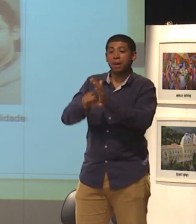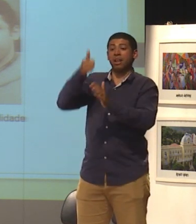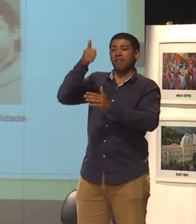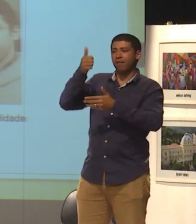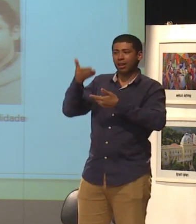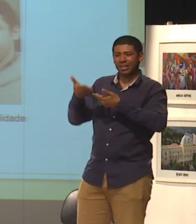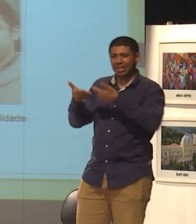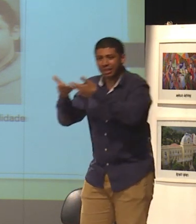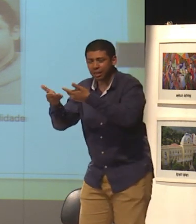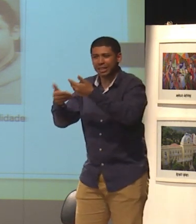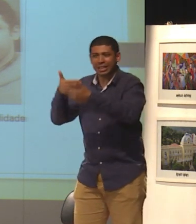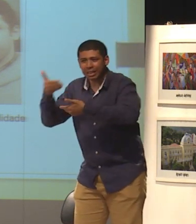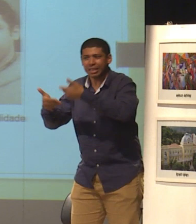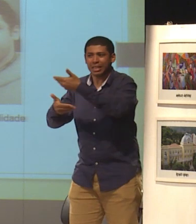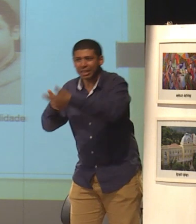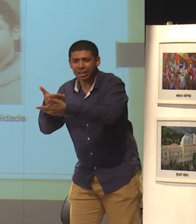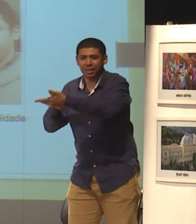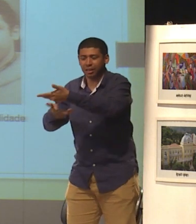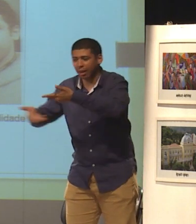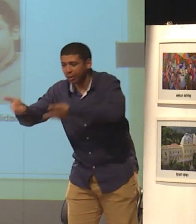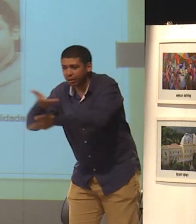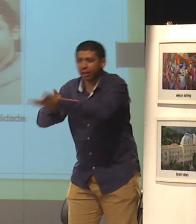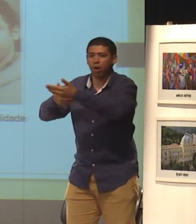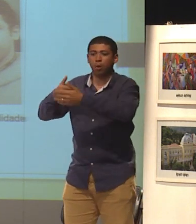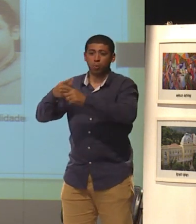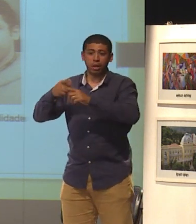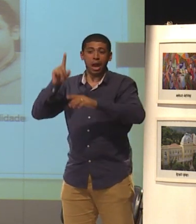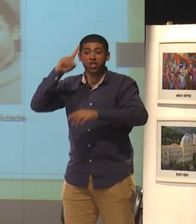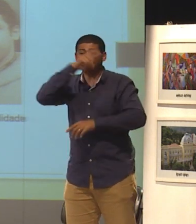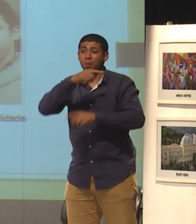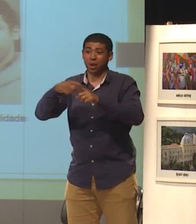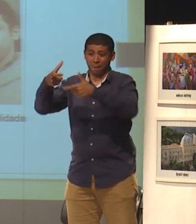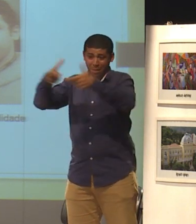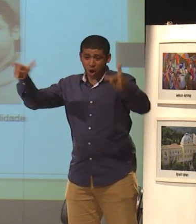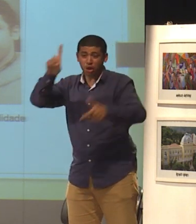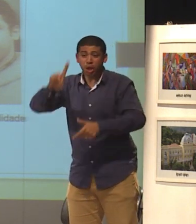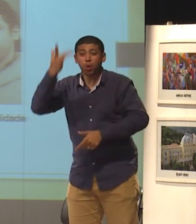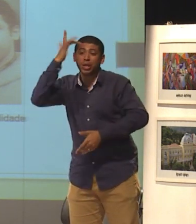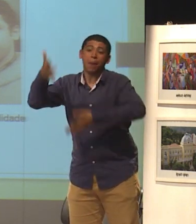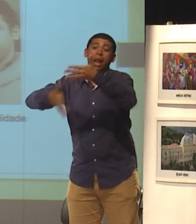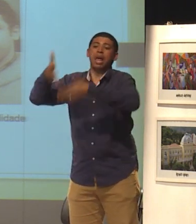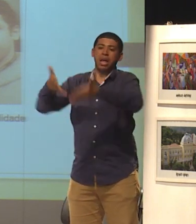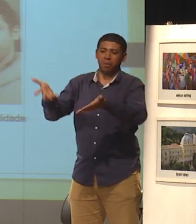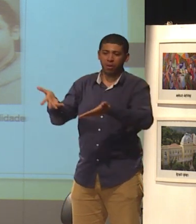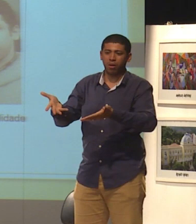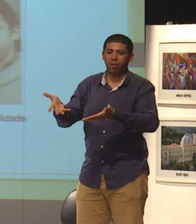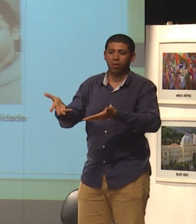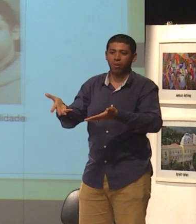Então, tentamos pela primeira vez, num convite, assim, essa coisa toda, essa troca, né? E é muita dificuldade, porque não é muito